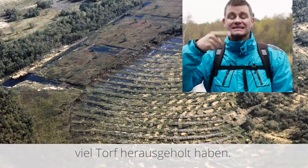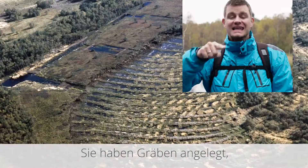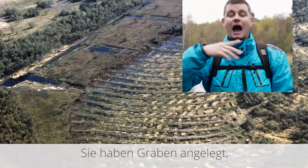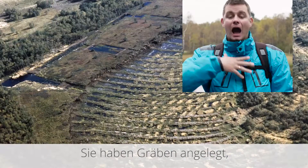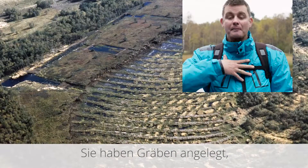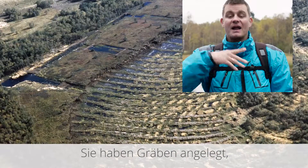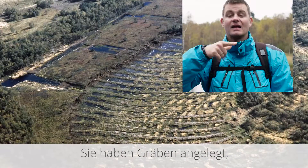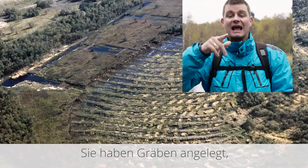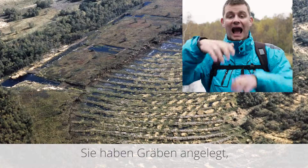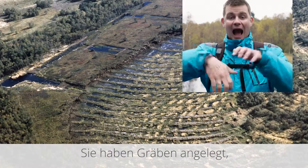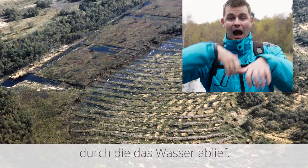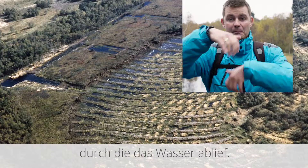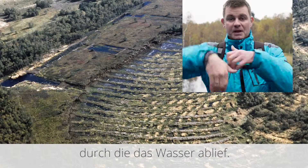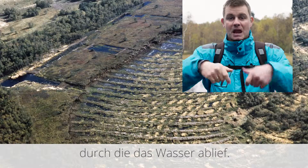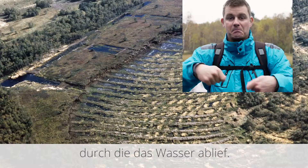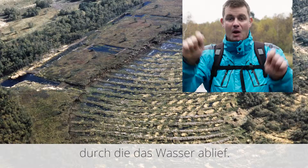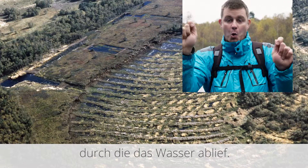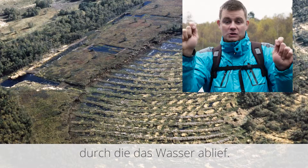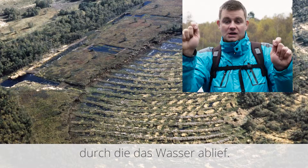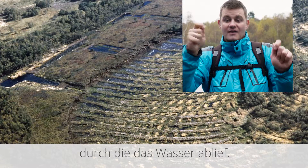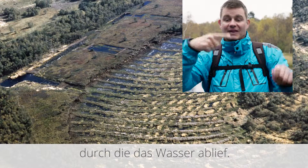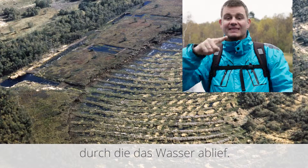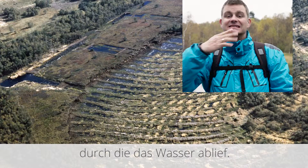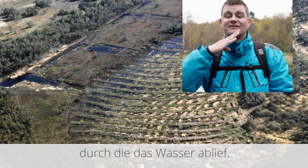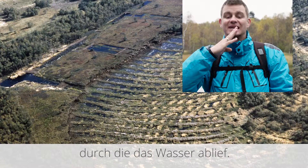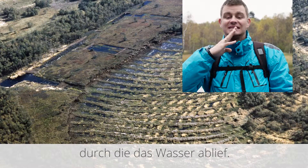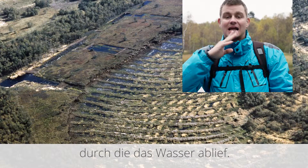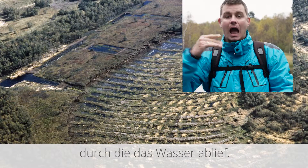Sie haben Gräben angelegt, durch die das Wasser ablief.